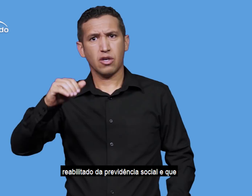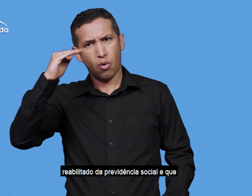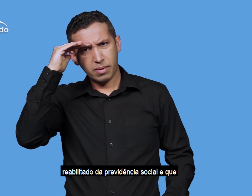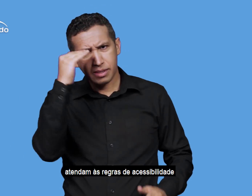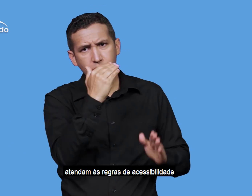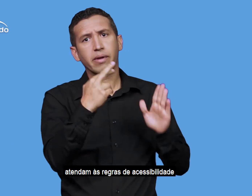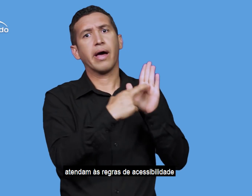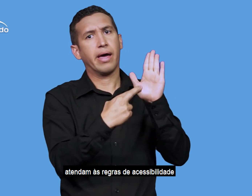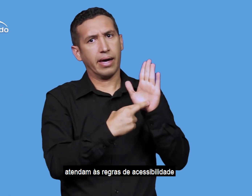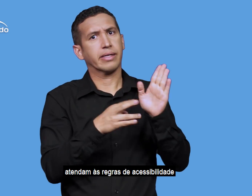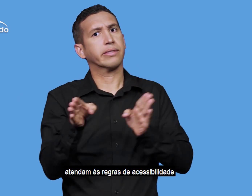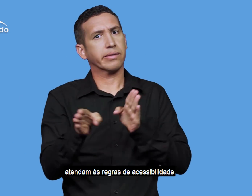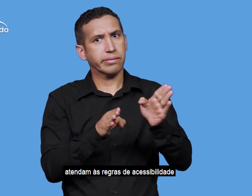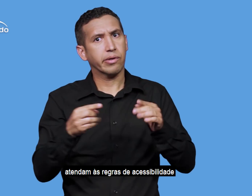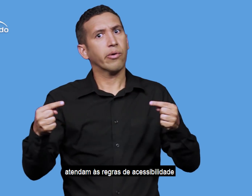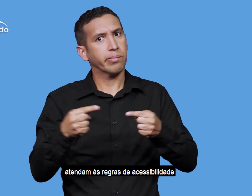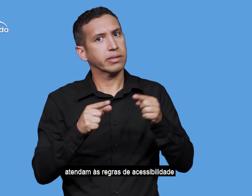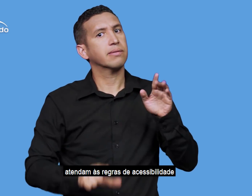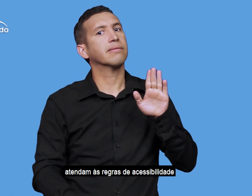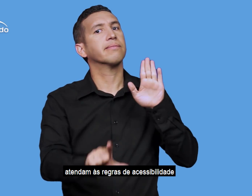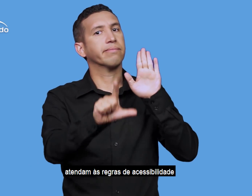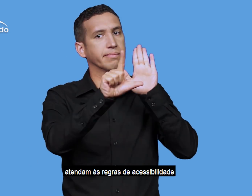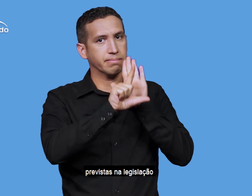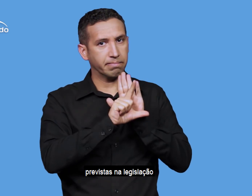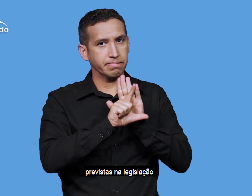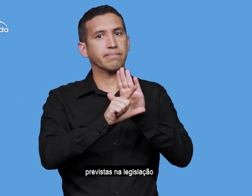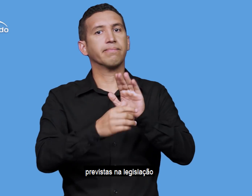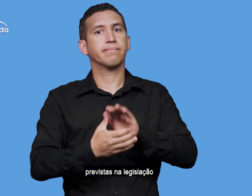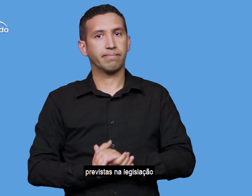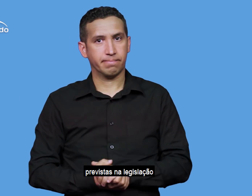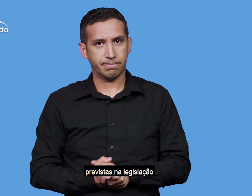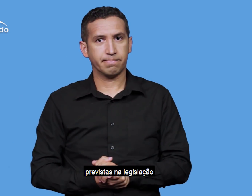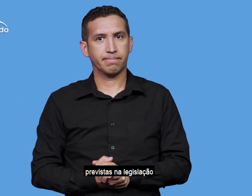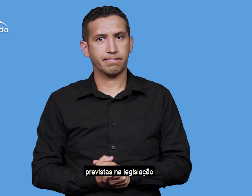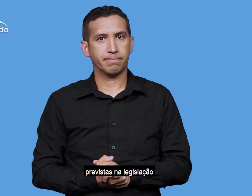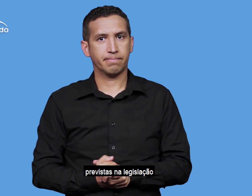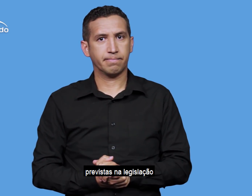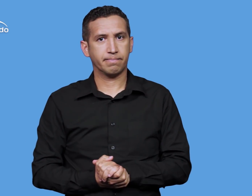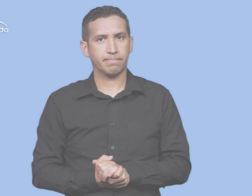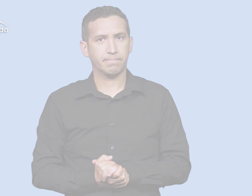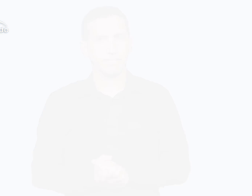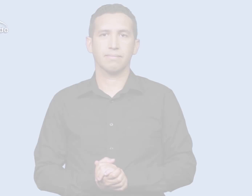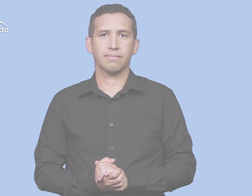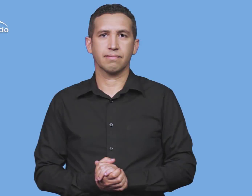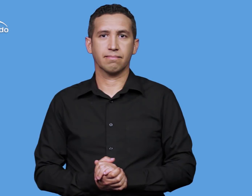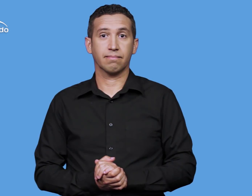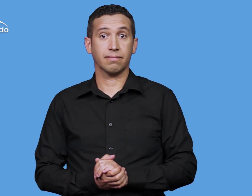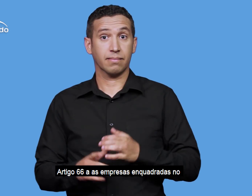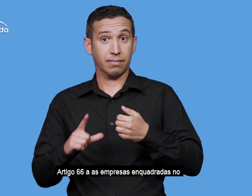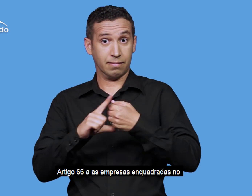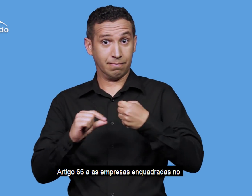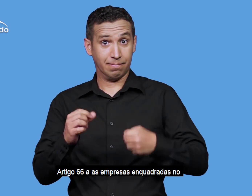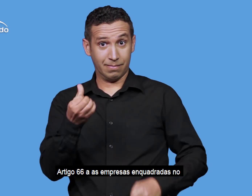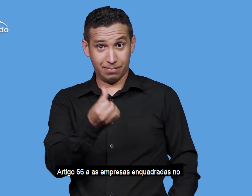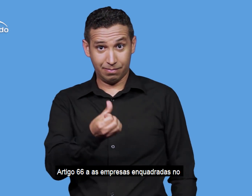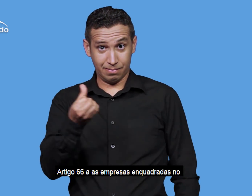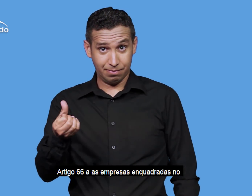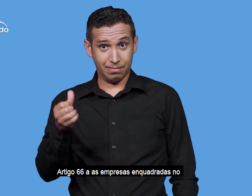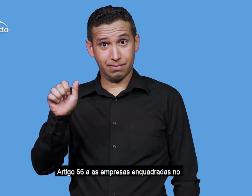e que atendam às regras de acessibilidade previstas na legislação artigo 66